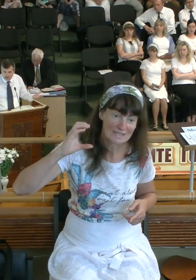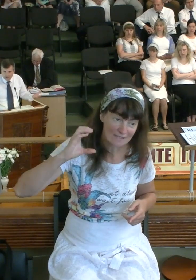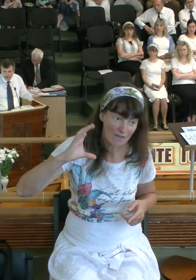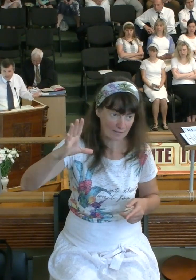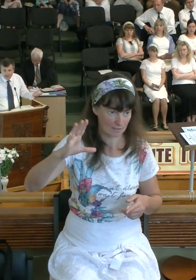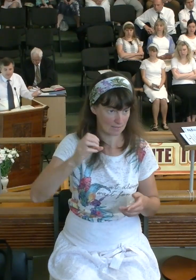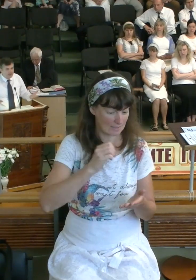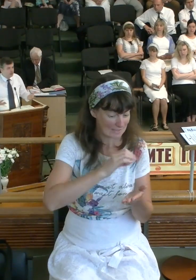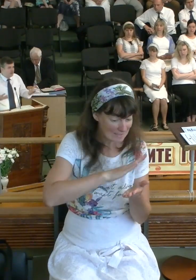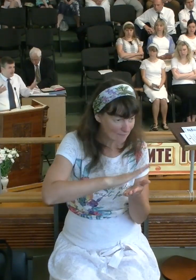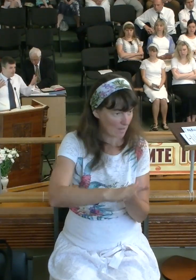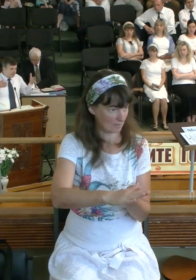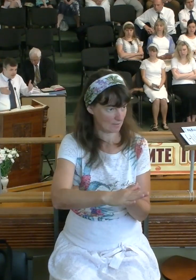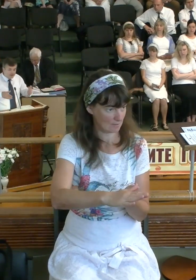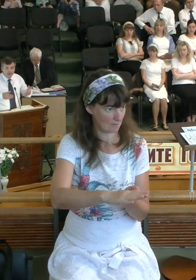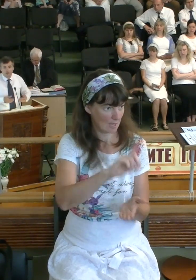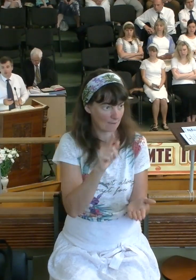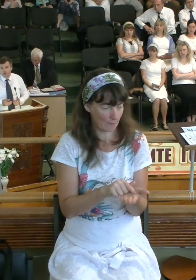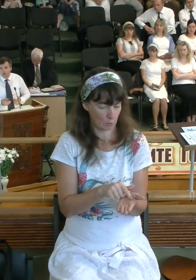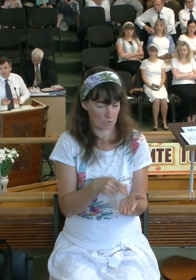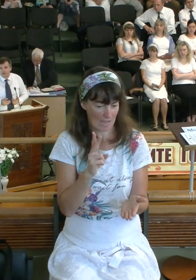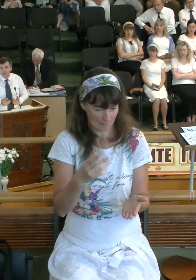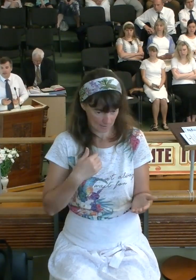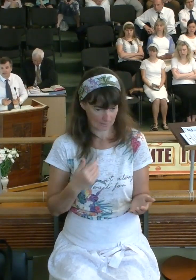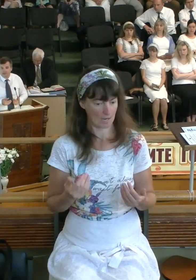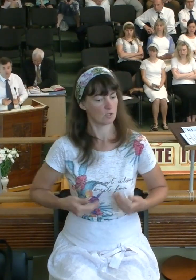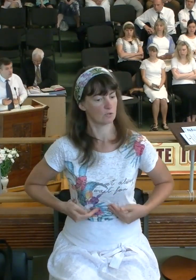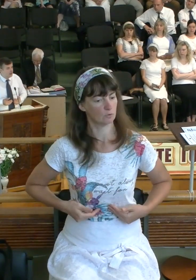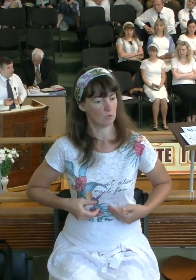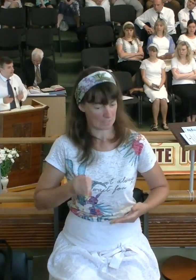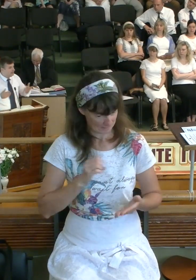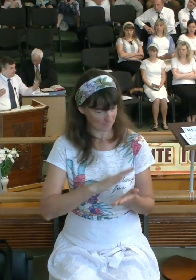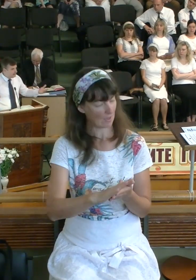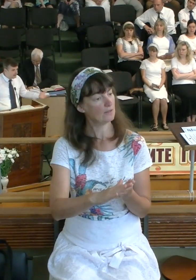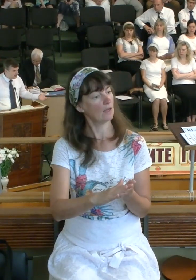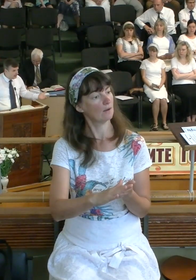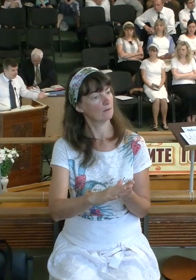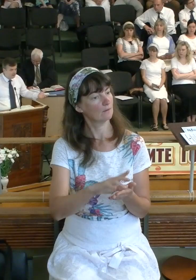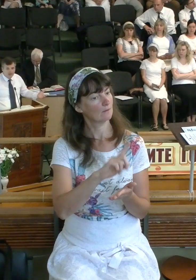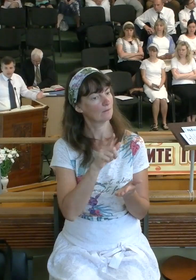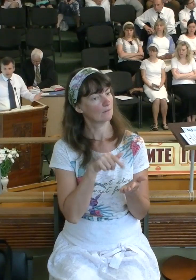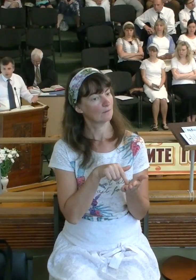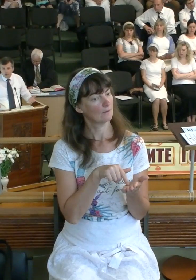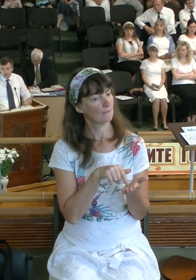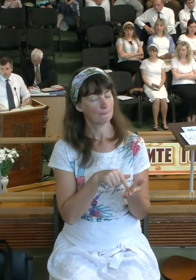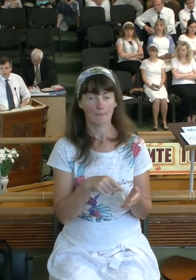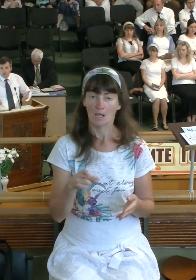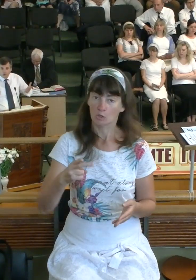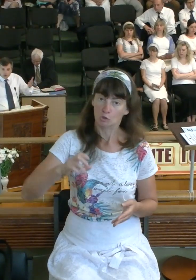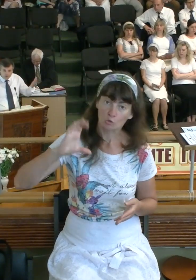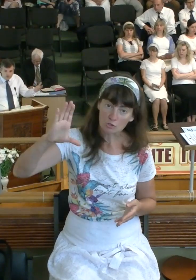моя жизнь? Мы начинаем познавать о том, что Он является Духом Истины,